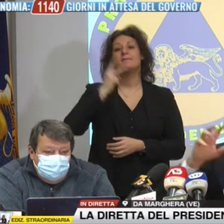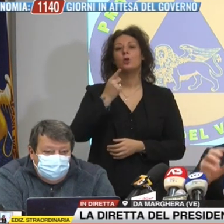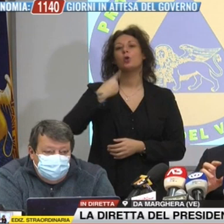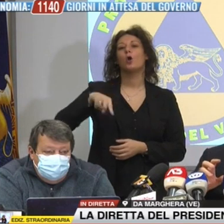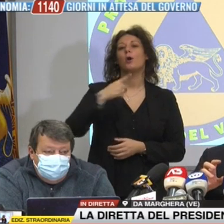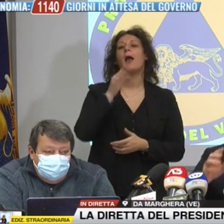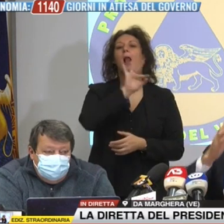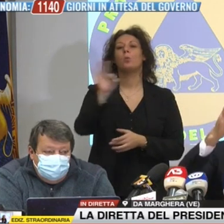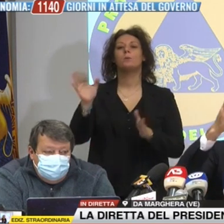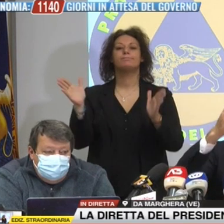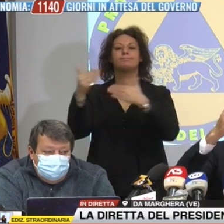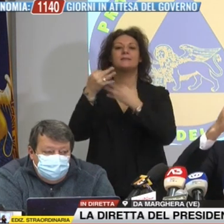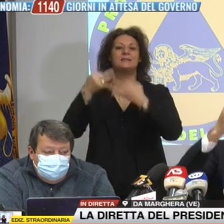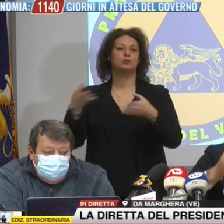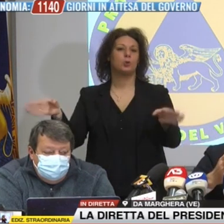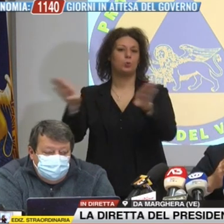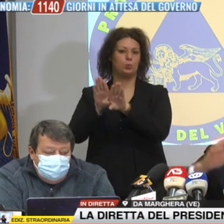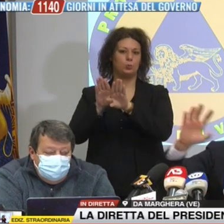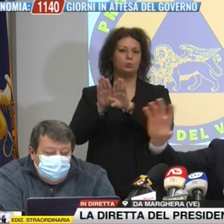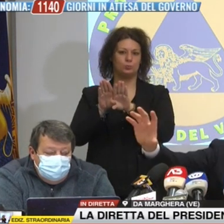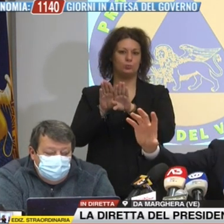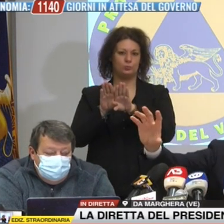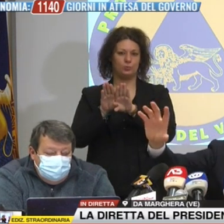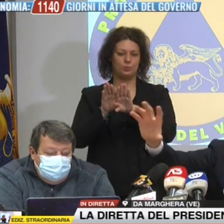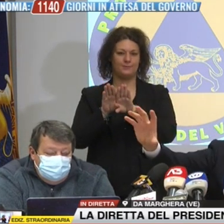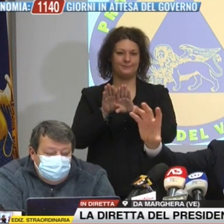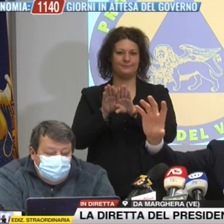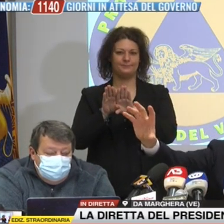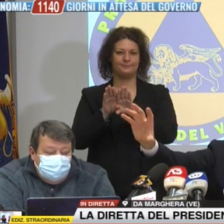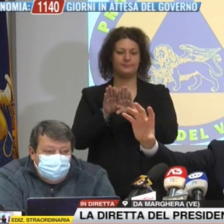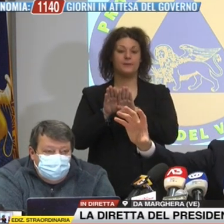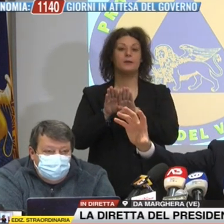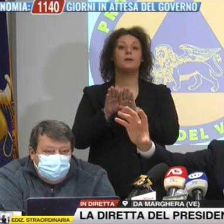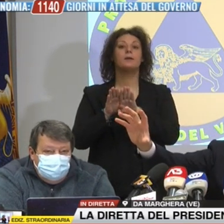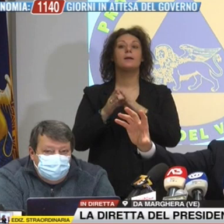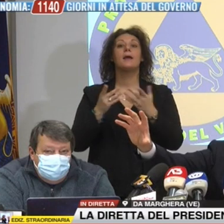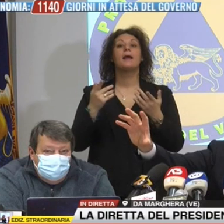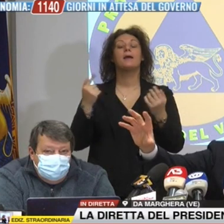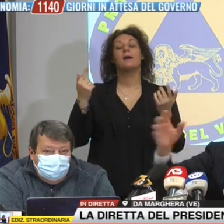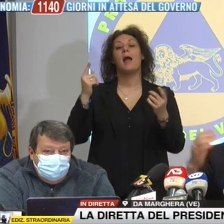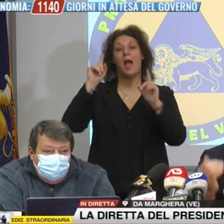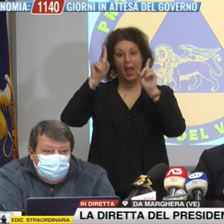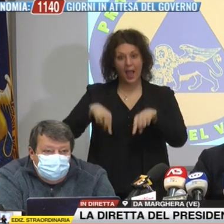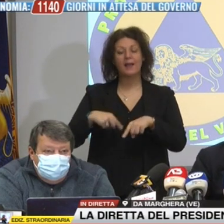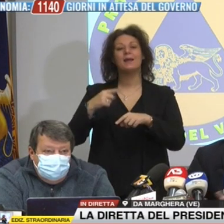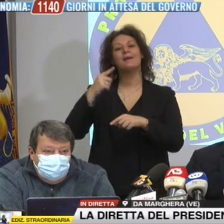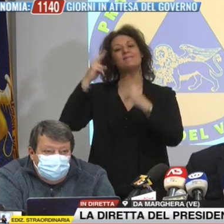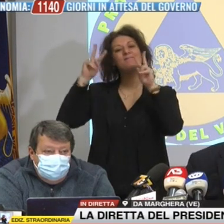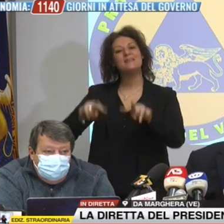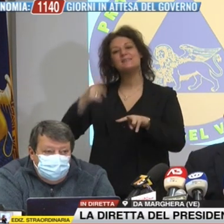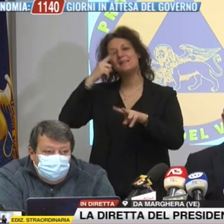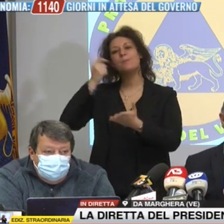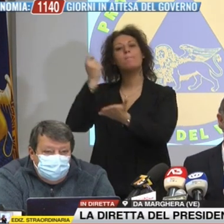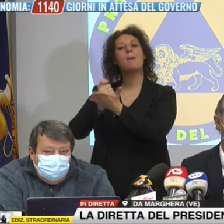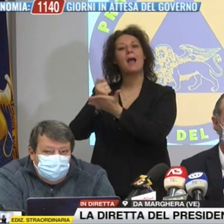evitare che qualcuno dicesse avete chiuso tutto e poi garantite a chi ha i soldi la possibilità di farsi le visite a pagamento, però fatto anche